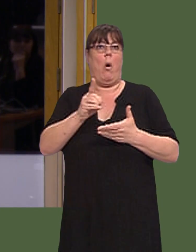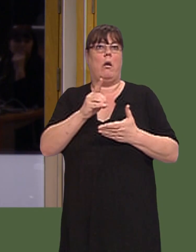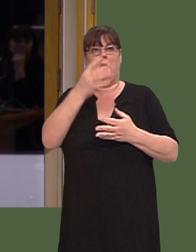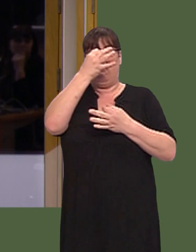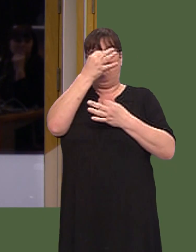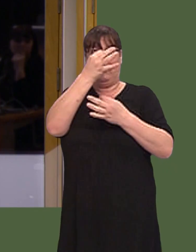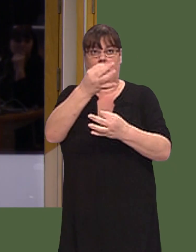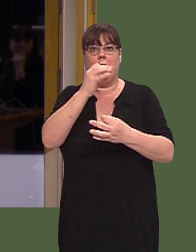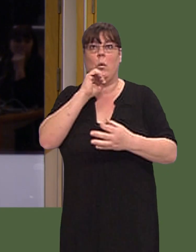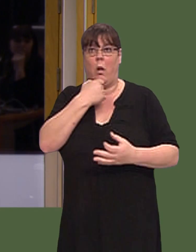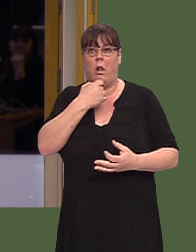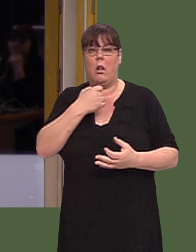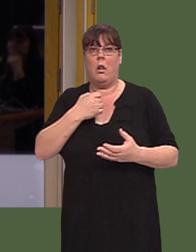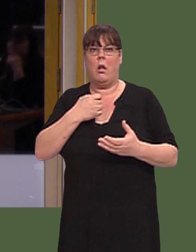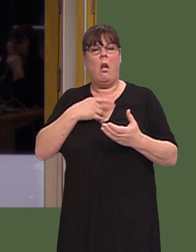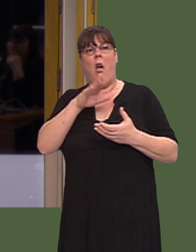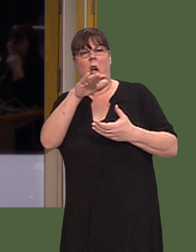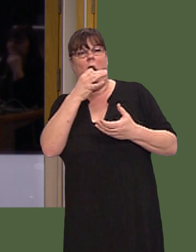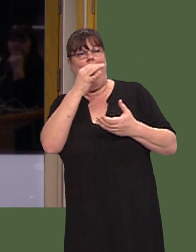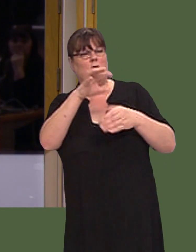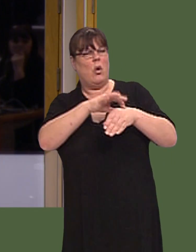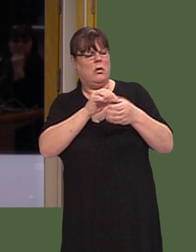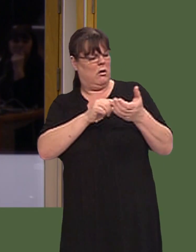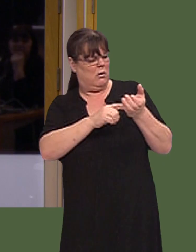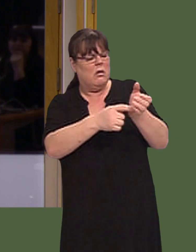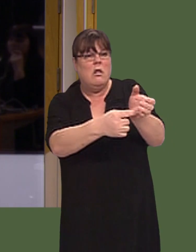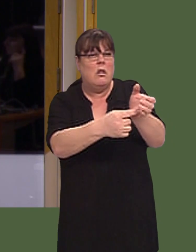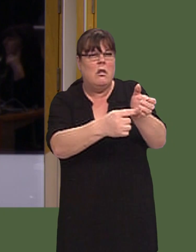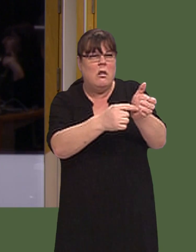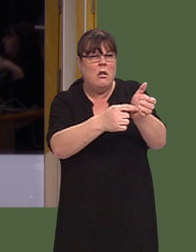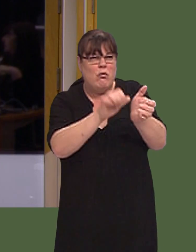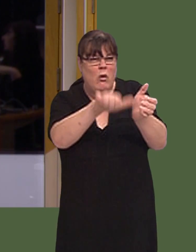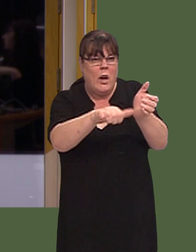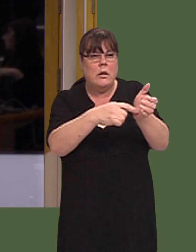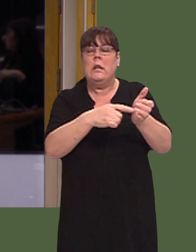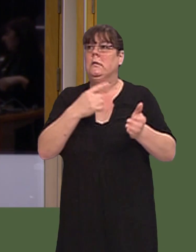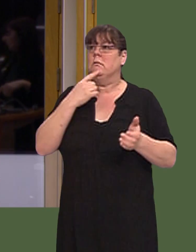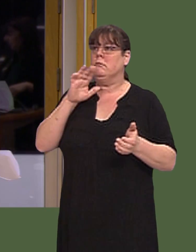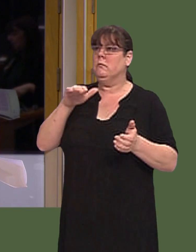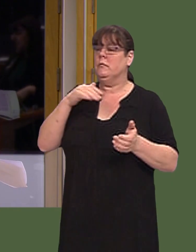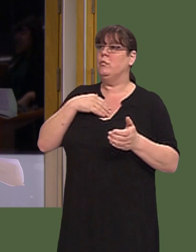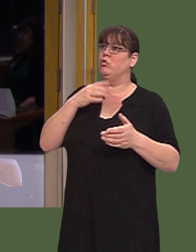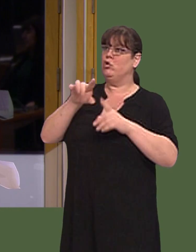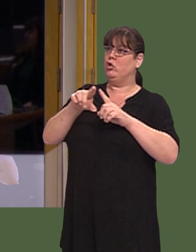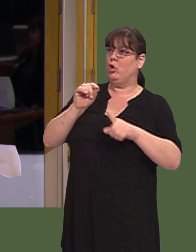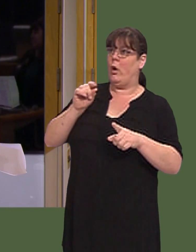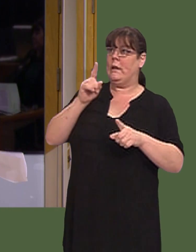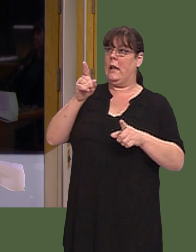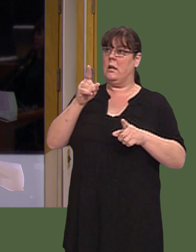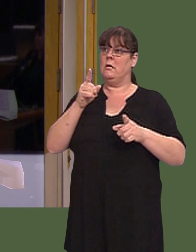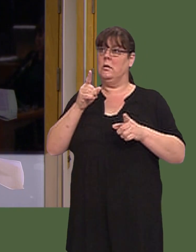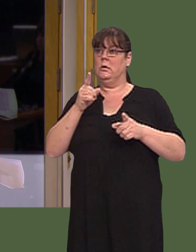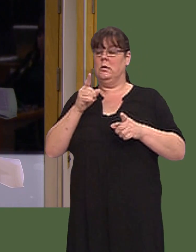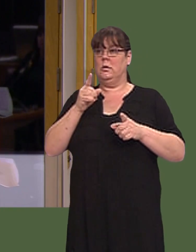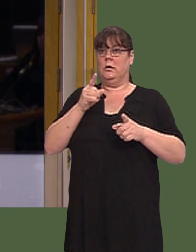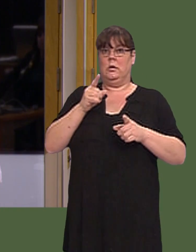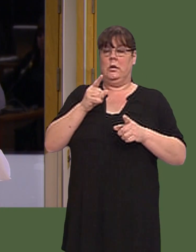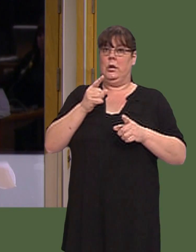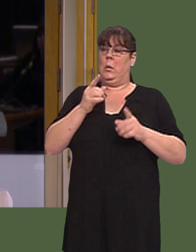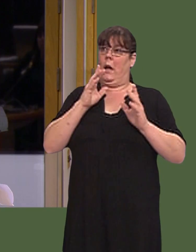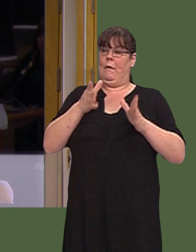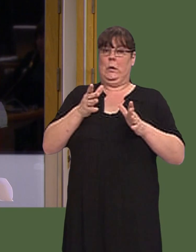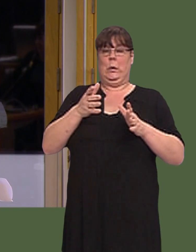ar agor, ddim ragor. Ond wrth gwrs mae'r Bwrdd Iechyd wedi ni yn sefydlu y system mwyn sicrhau bod y gwasanaeth ar gael. Mae Prestatyn yn enghraifft